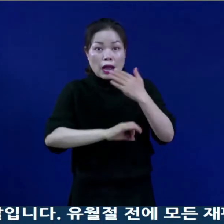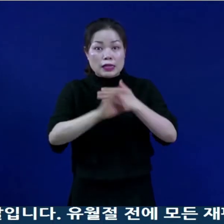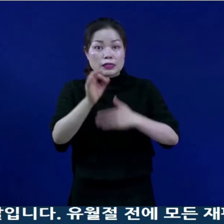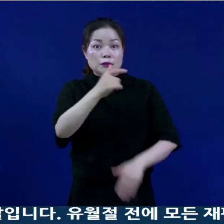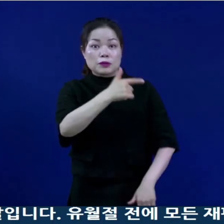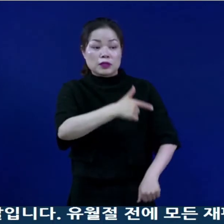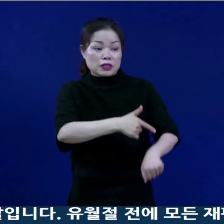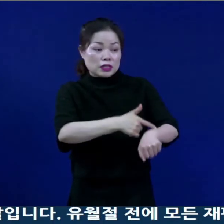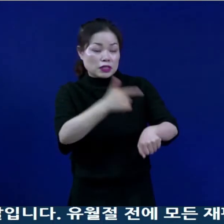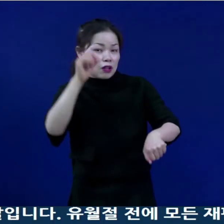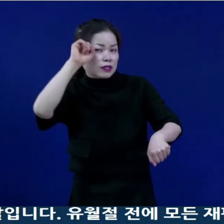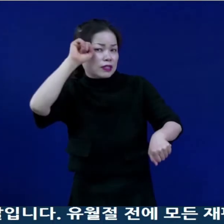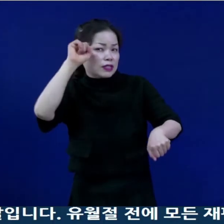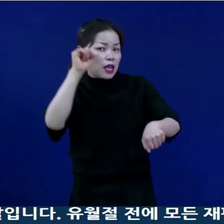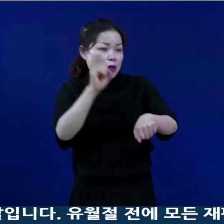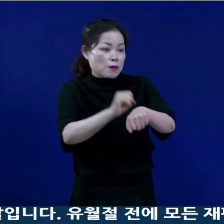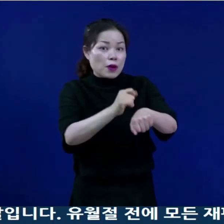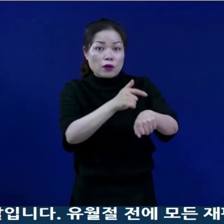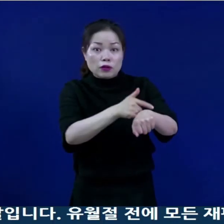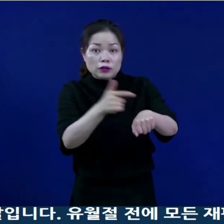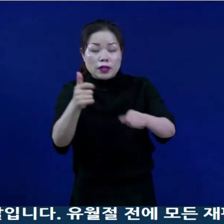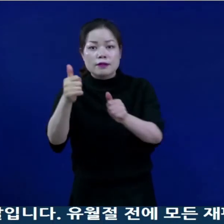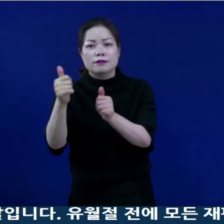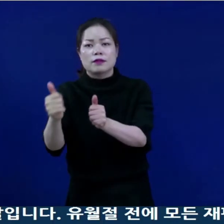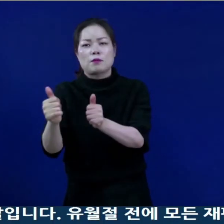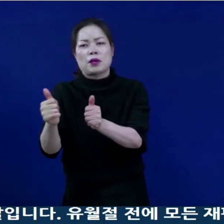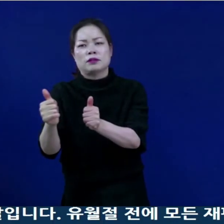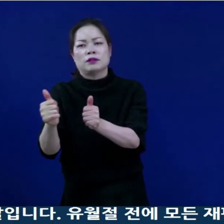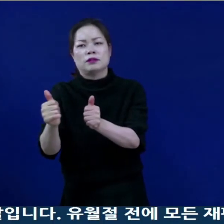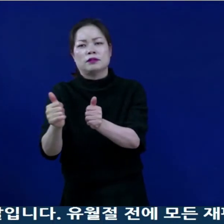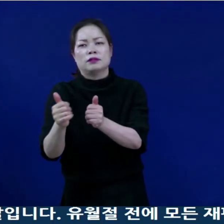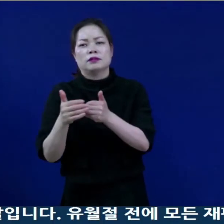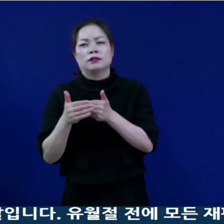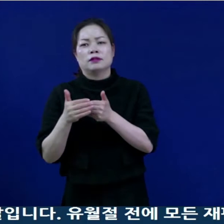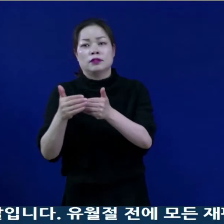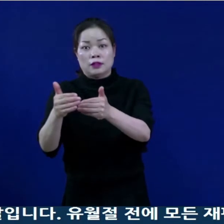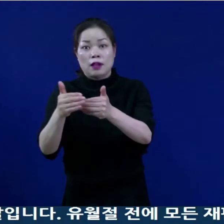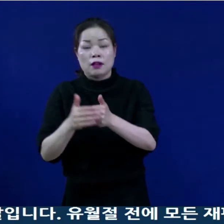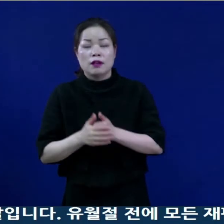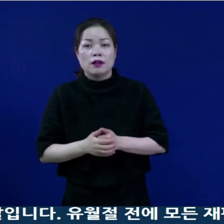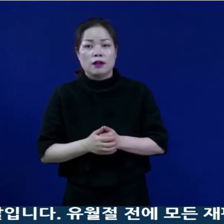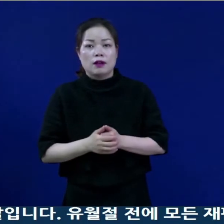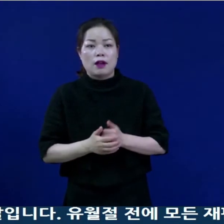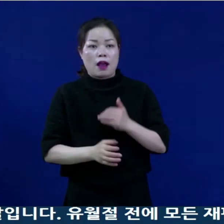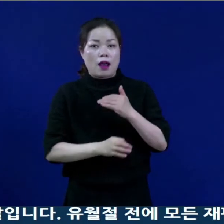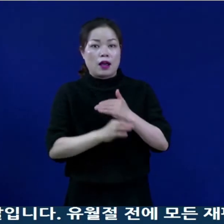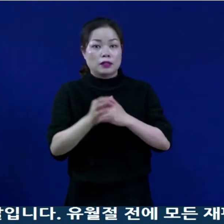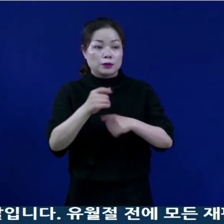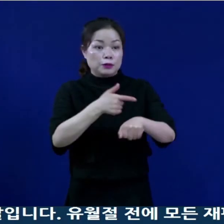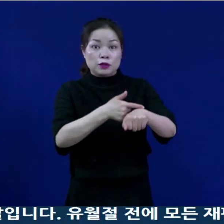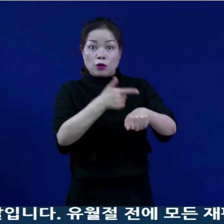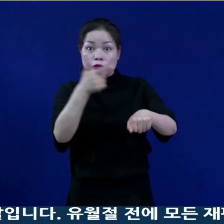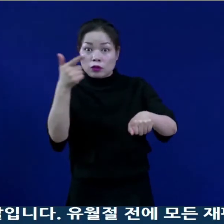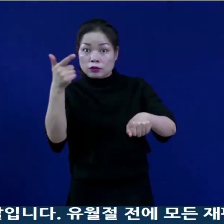6시, 새벽 6시에 재판이 진행됩니다. 그리고 아침